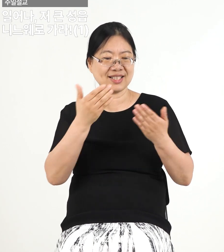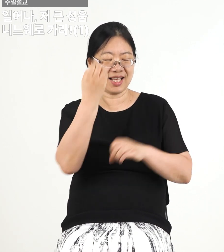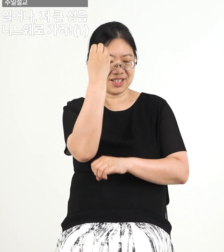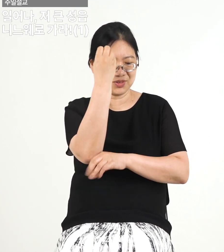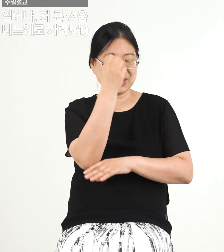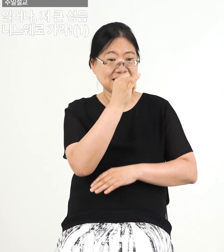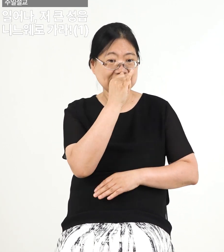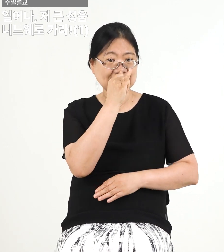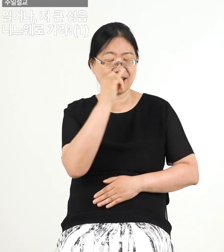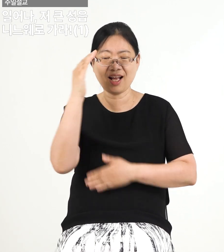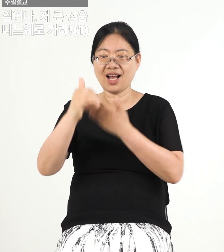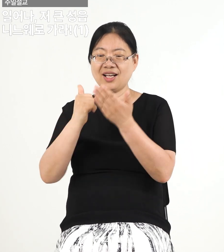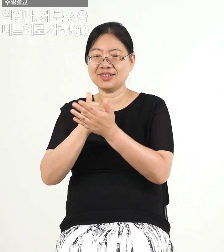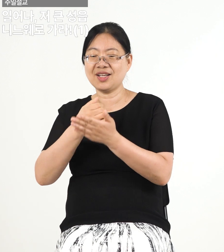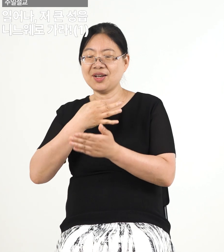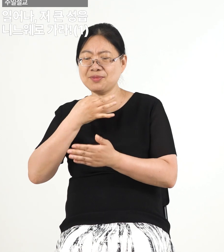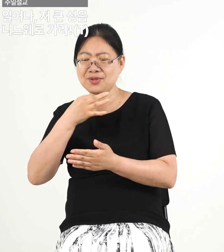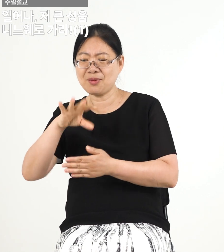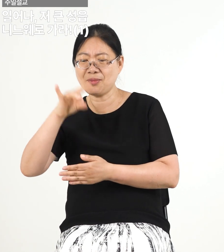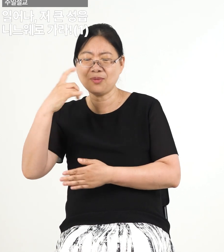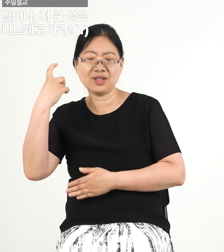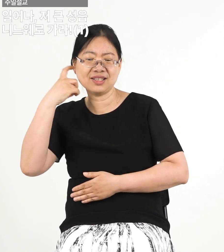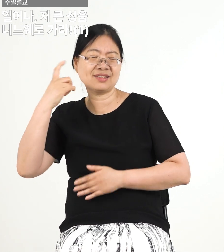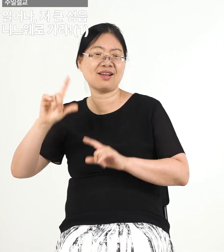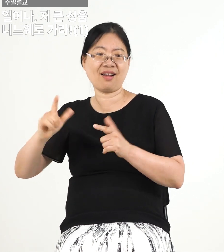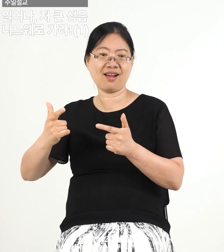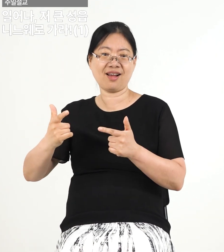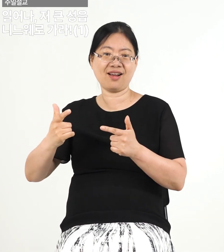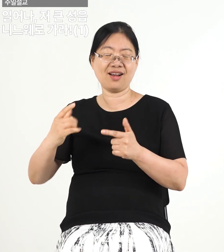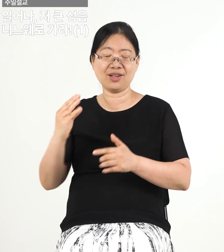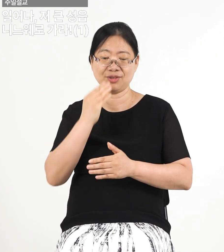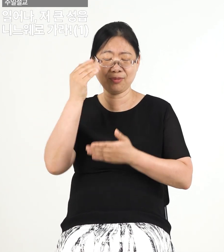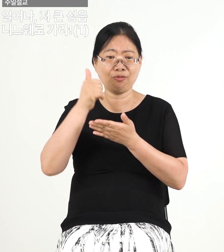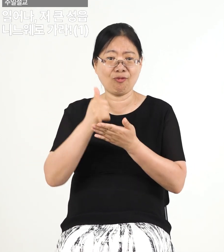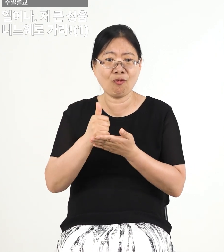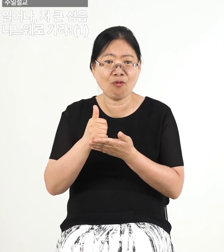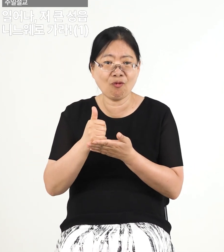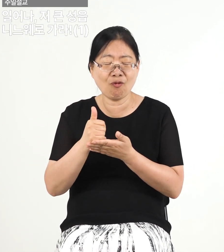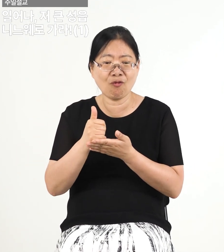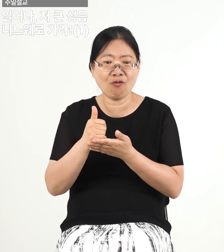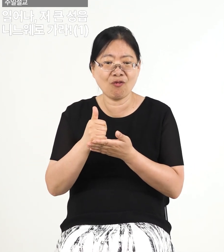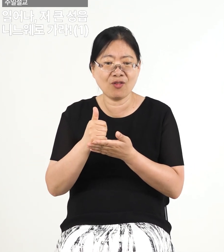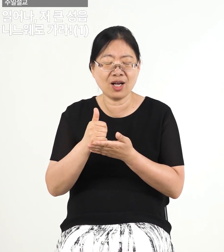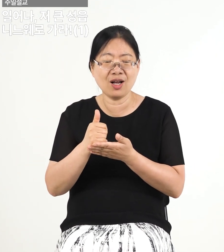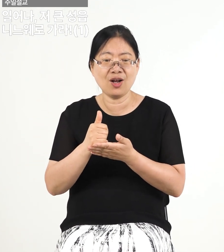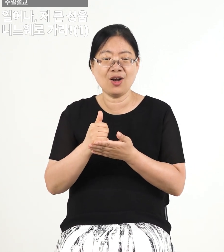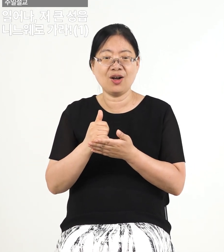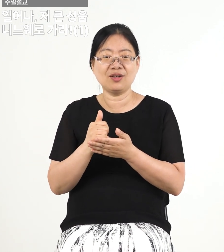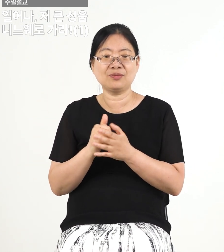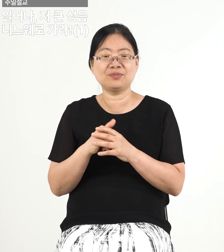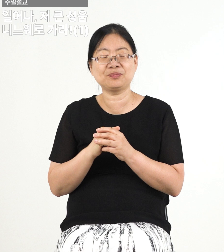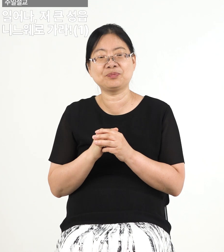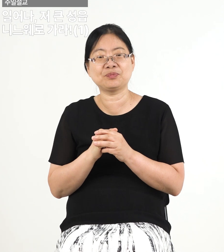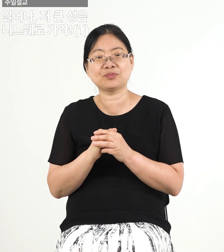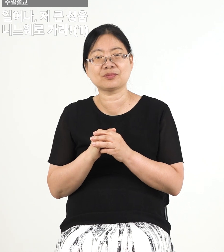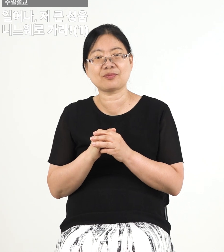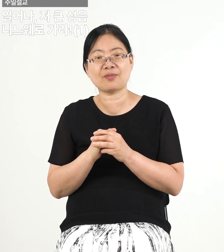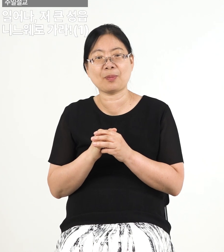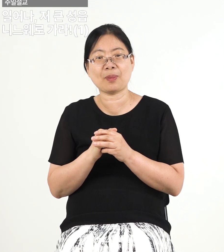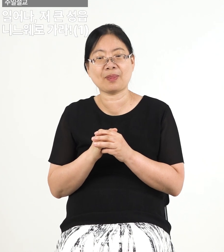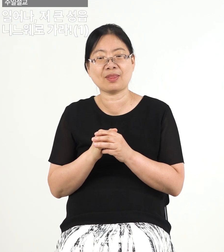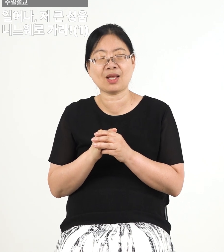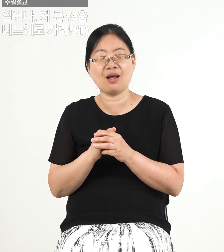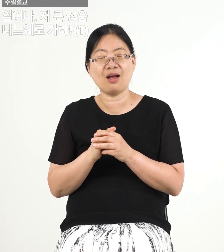하나님의 음성이 먼저 들리지 않을 거다. 성령은 그 북아시아 쪽으로 사도 바울의